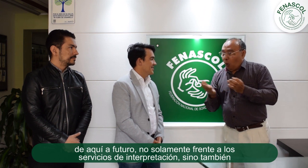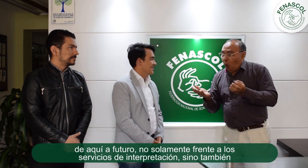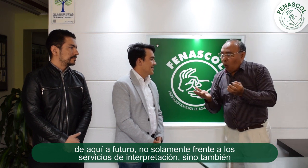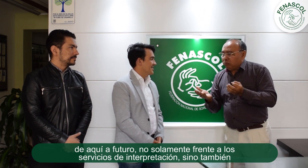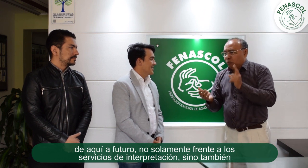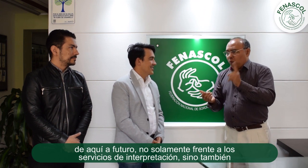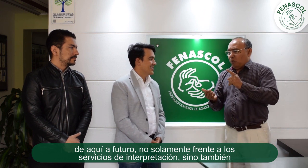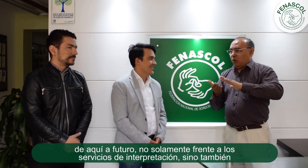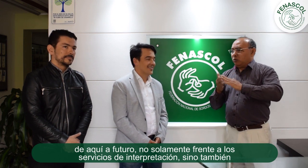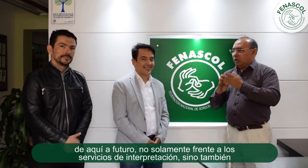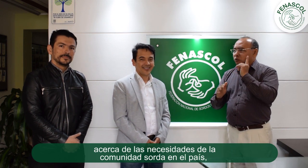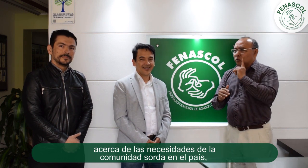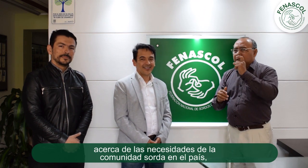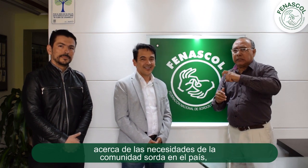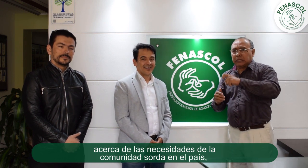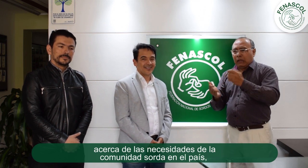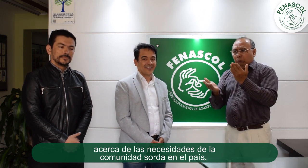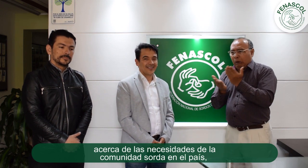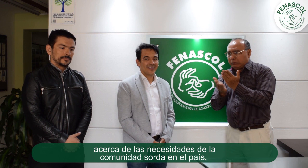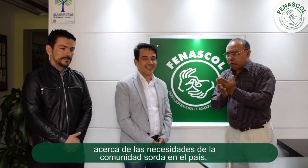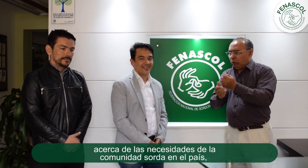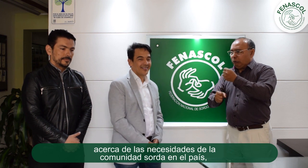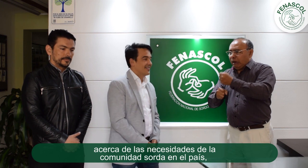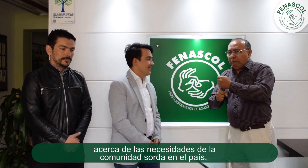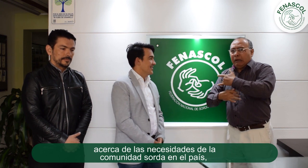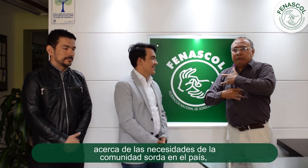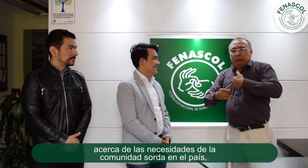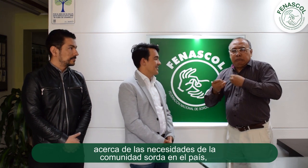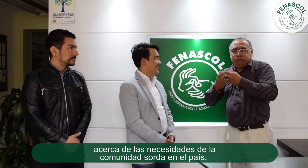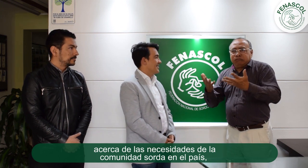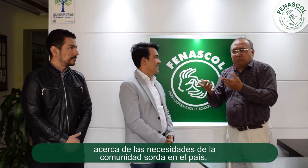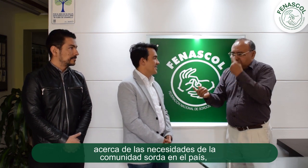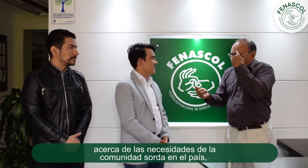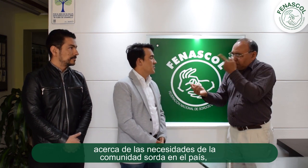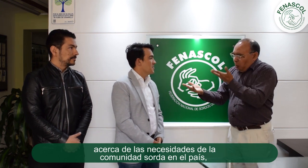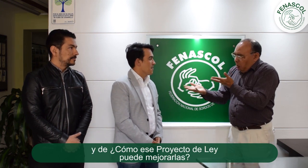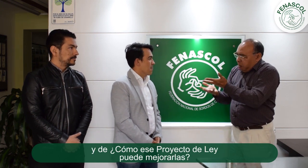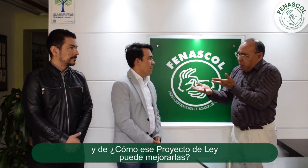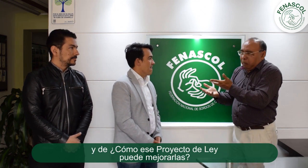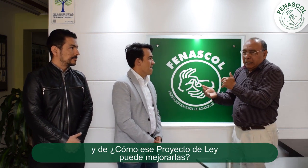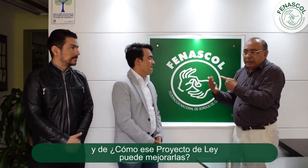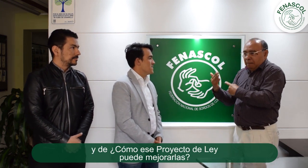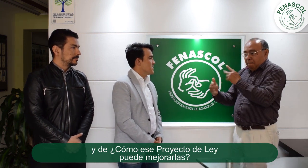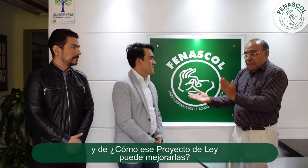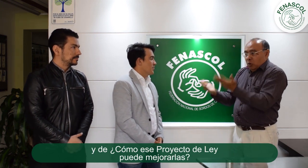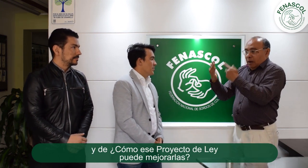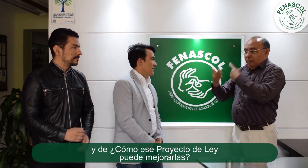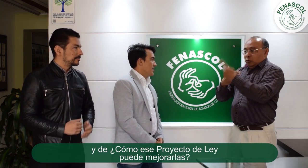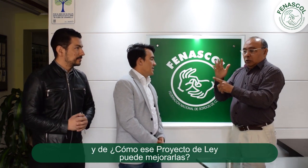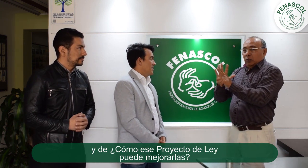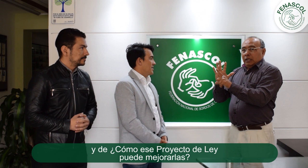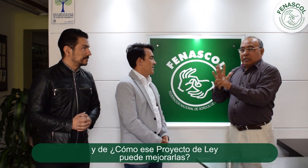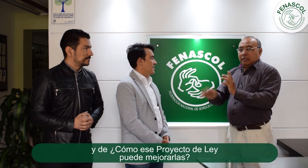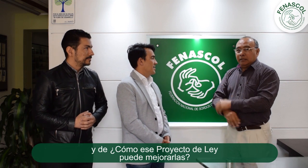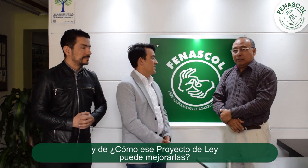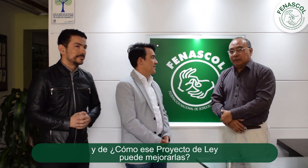de interpretación, sino también acerca de las necesidades de la comunidad sorda en el país. ¿Y de cómo ese proyecto de ley puede